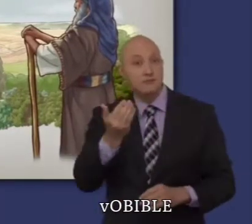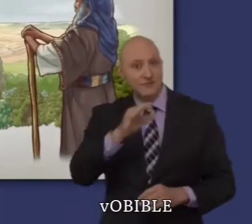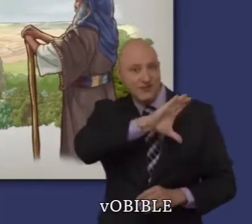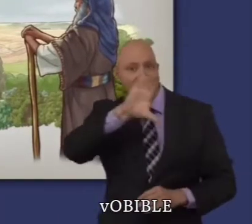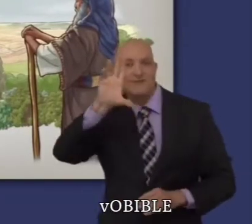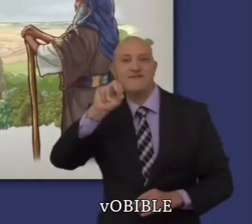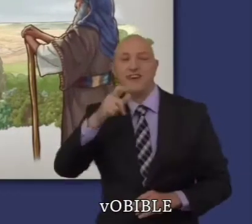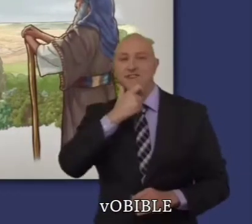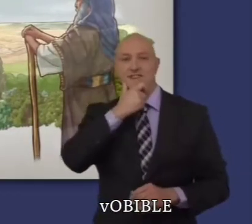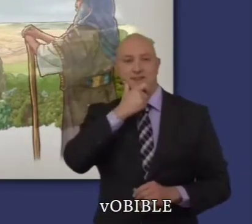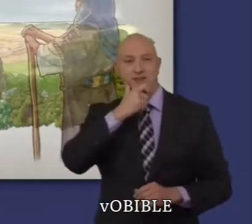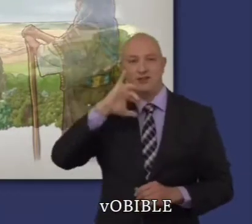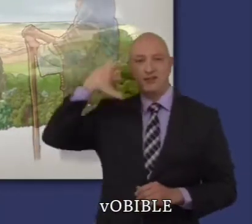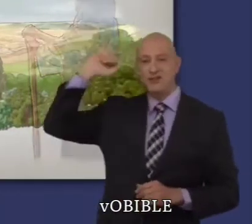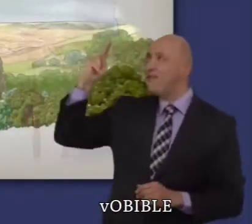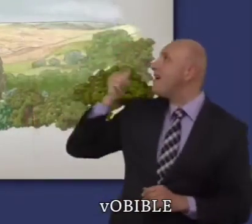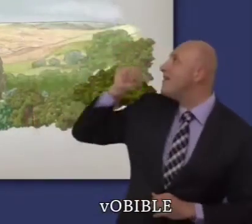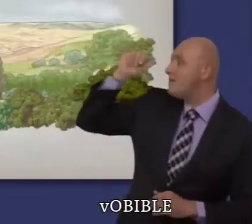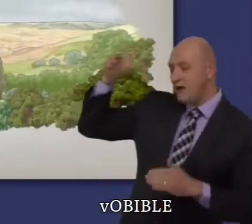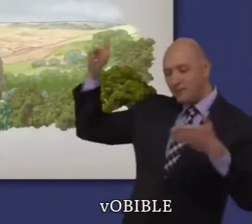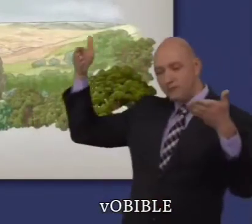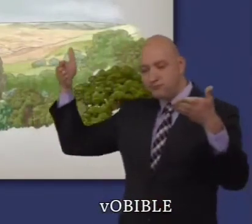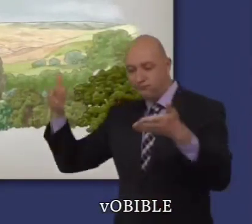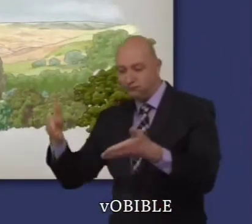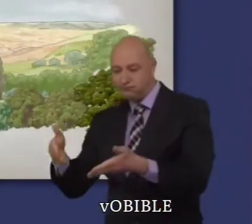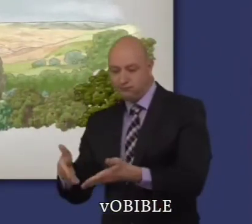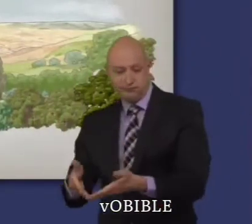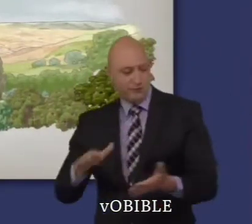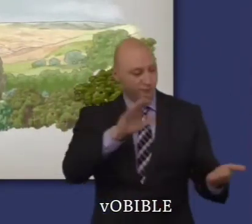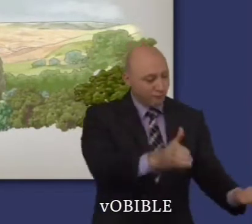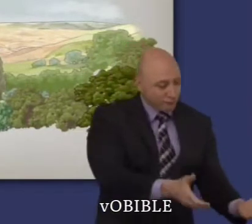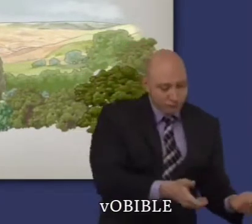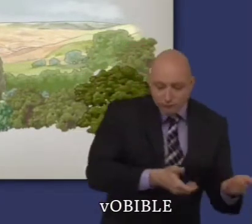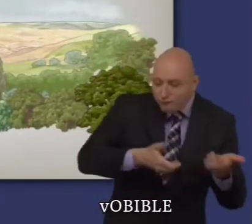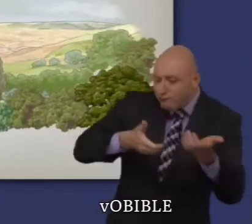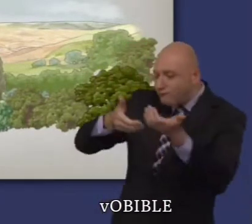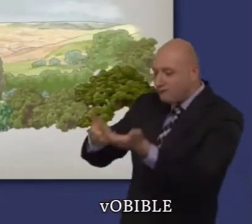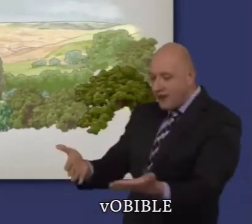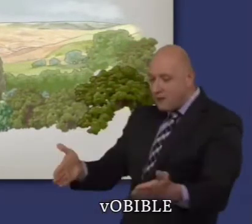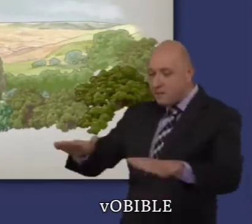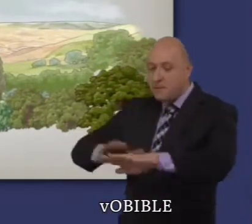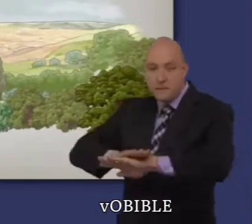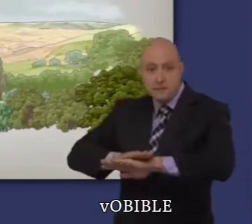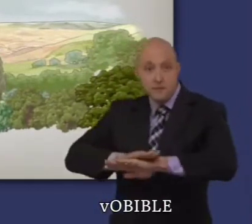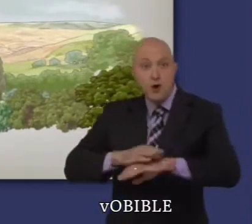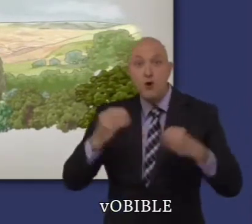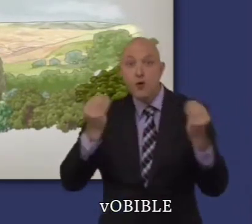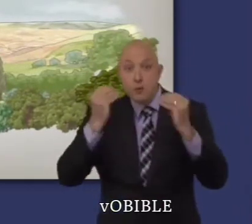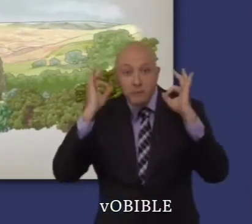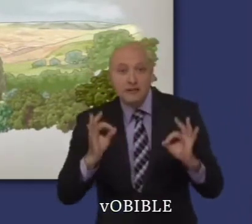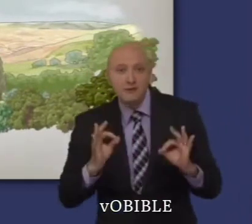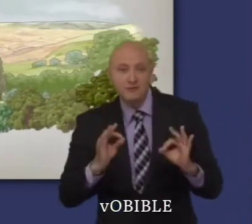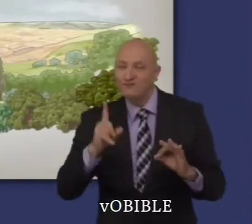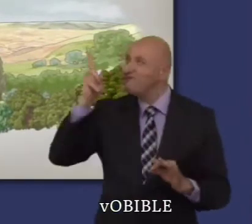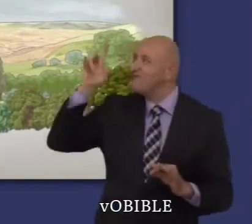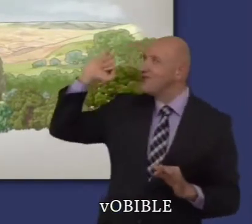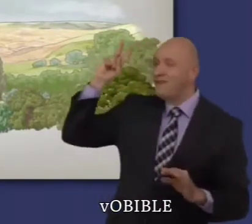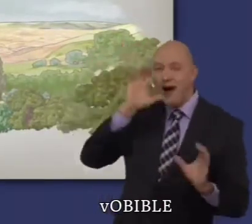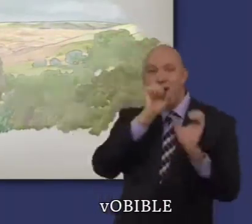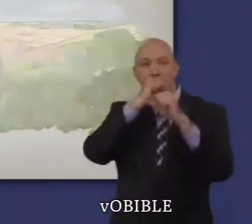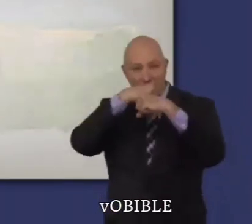Nebo. Là, Jéhovah lui montre le pays promis à Israël. Puis il lui dit : « Je te le fais voir de tes propres